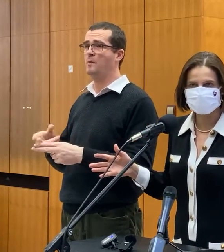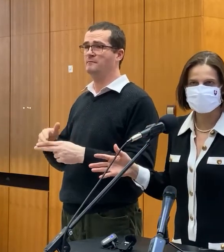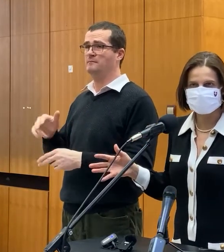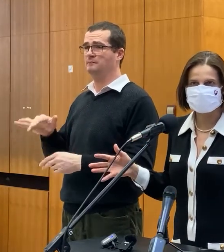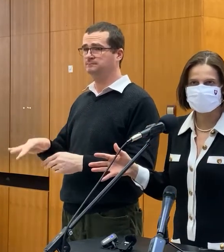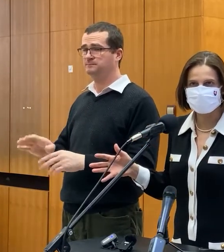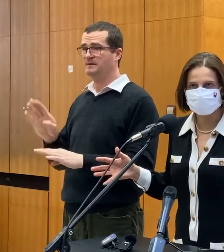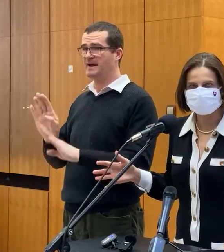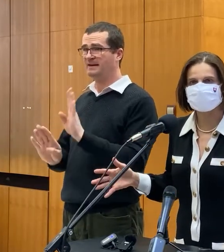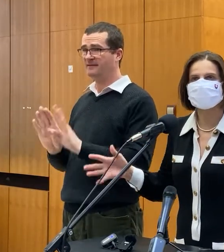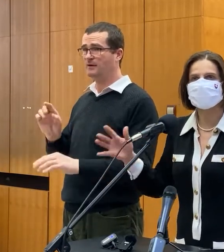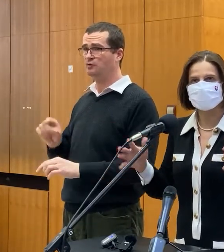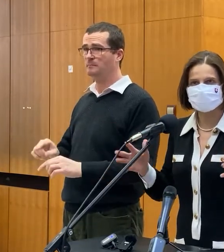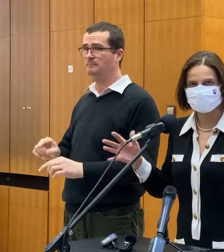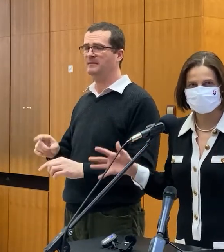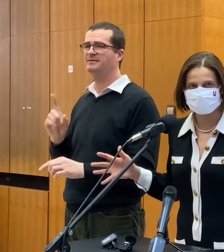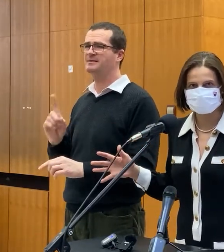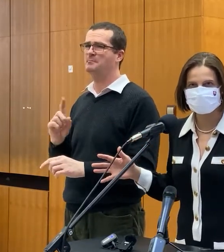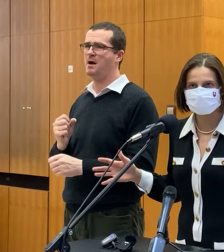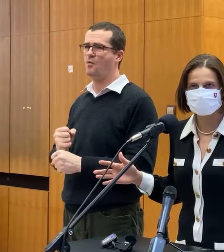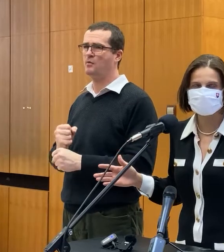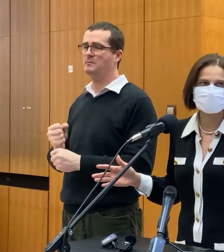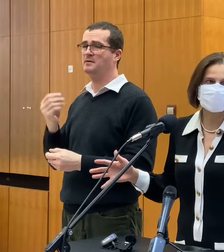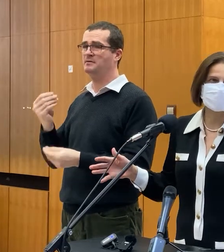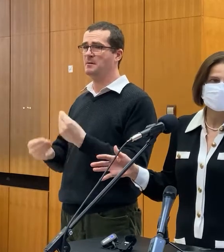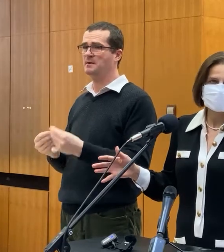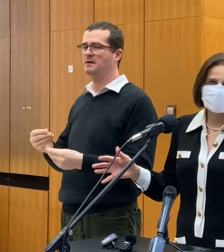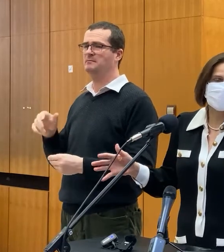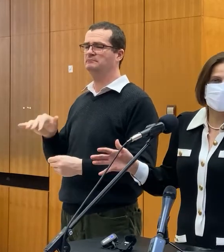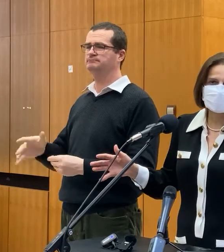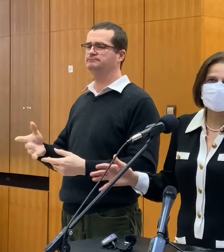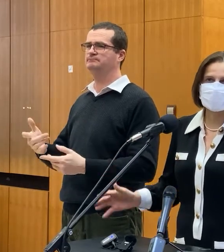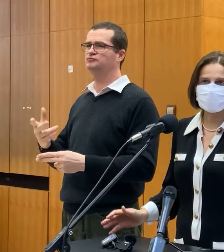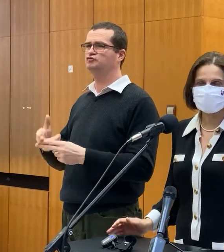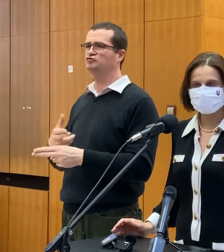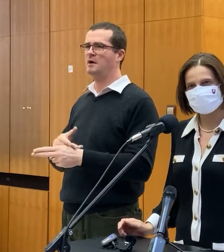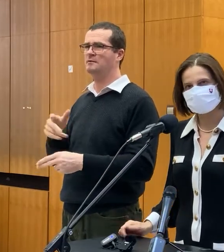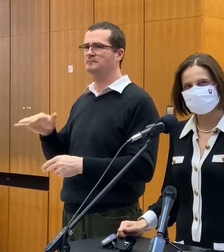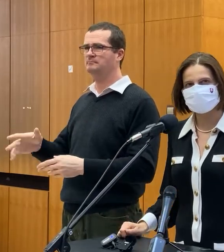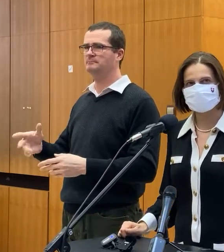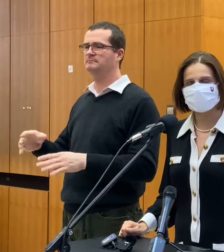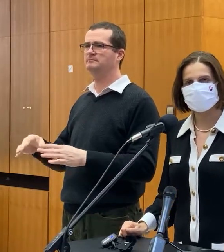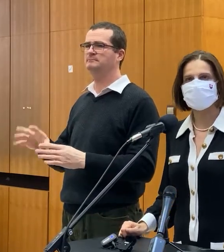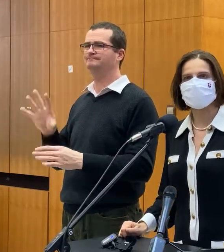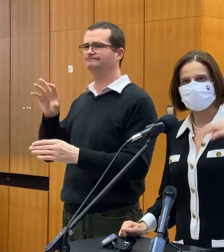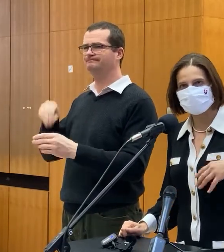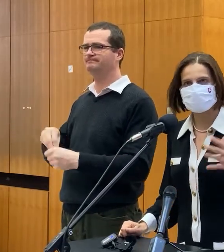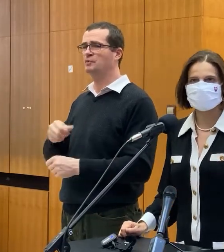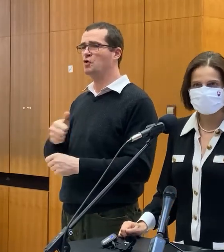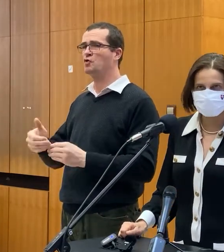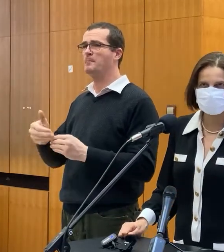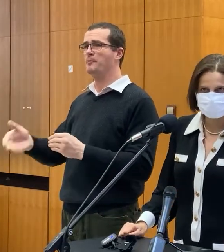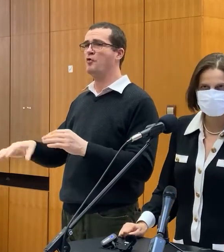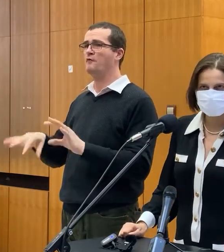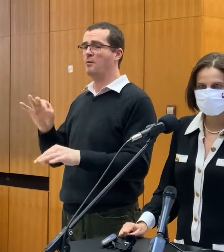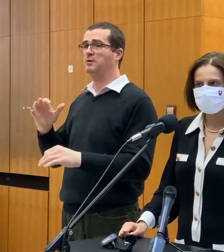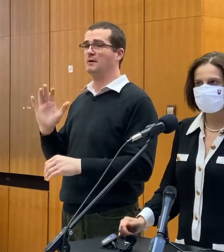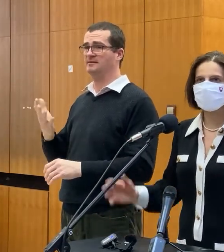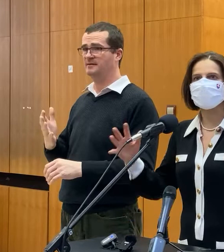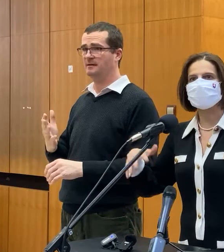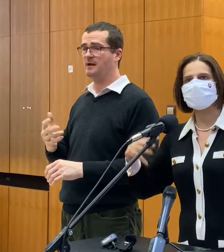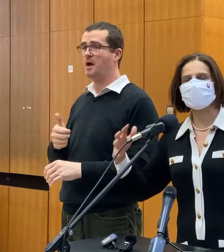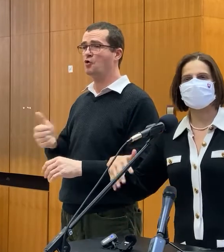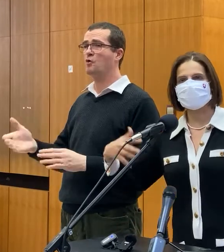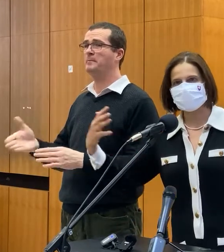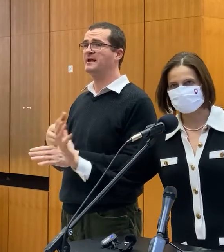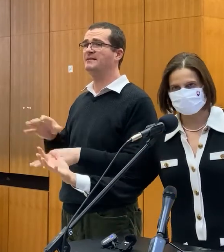to referendum o predčasných voľbách, tak sa nemá uskutočniť. Napríklad sú krajiny, kde majú zakotvené, že rok po voľbách nie a